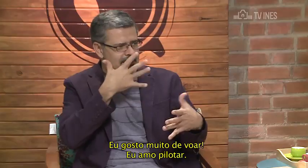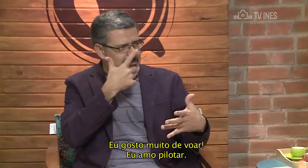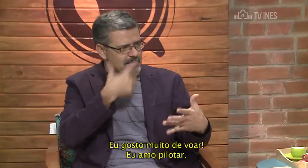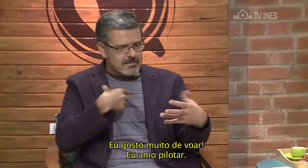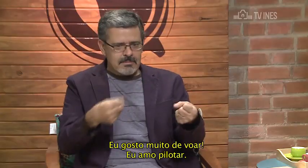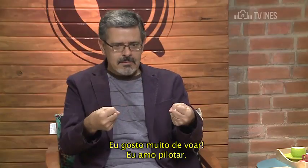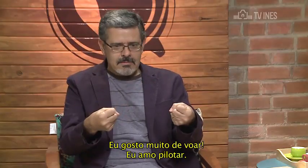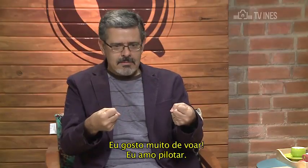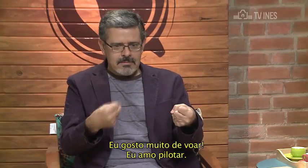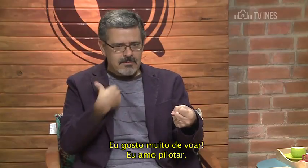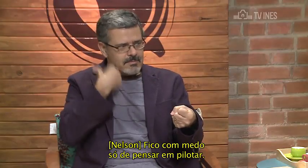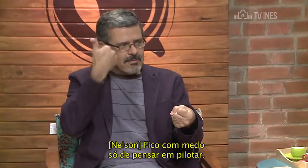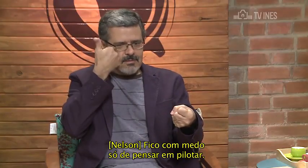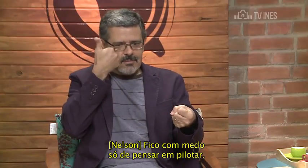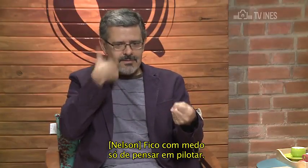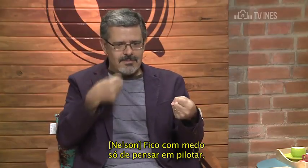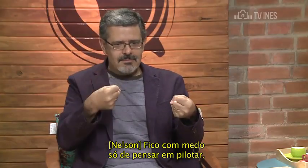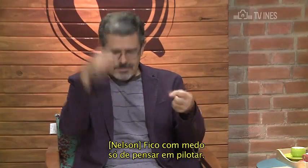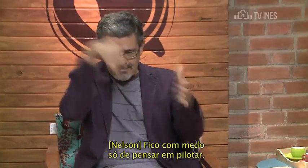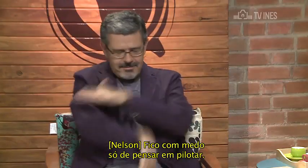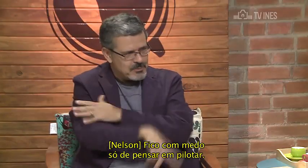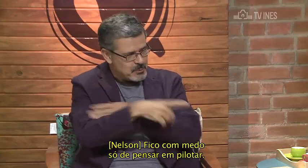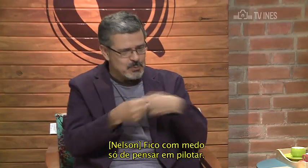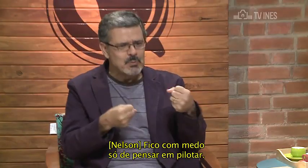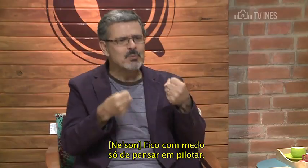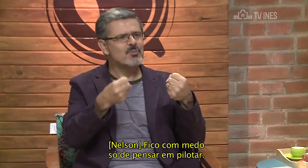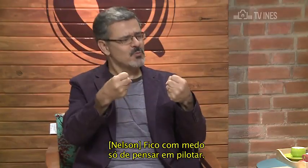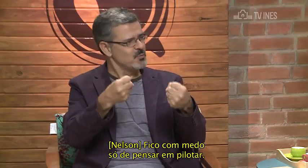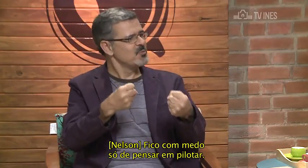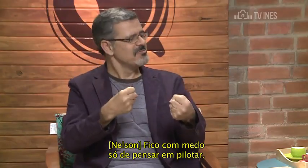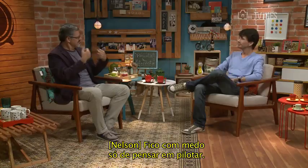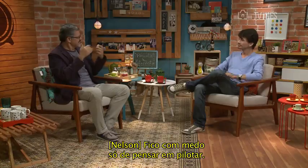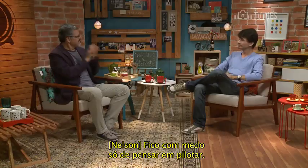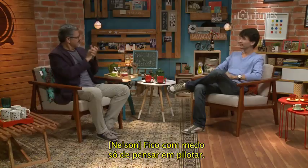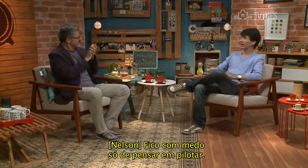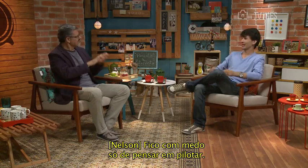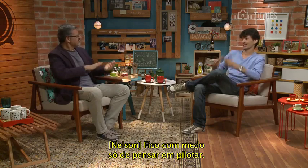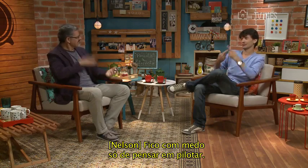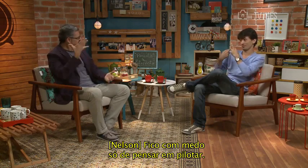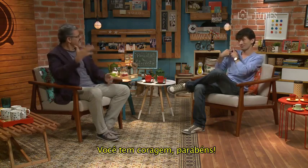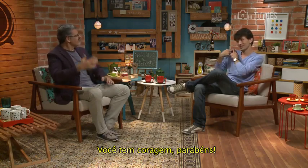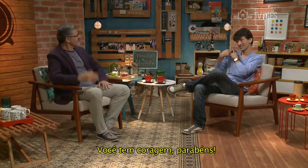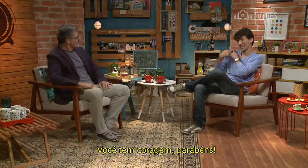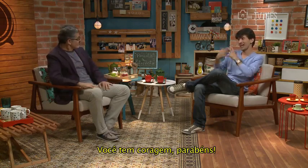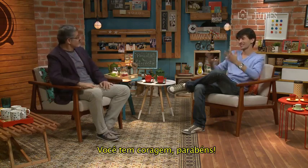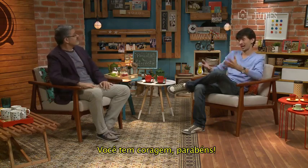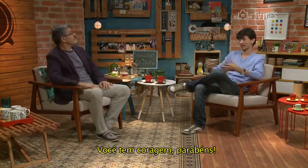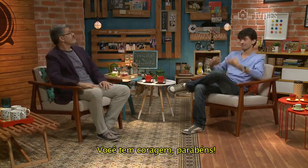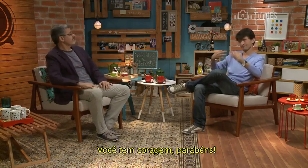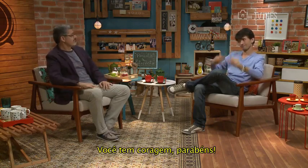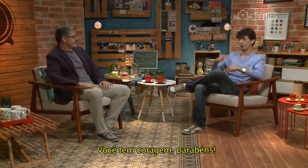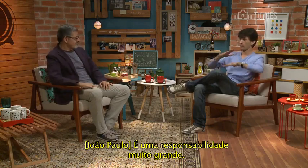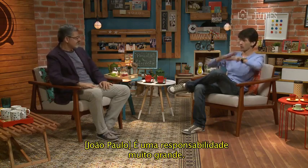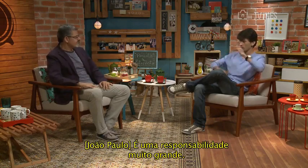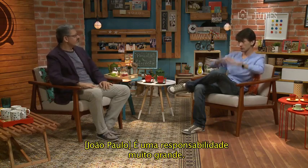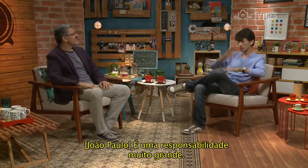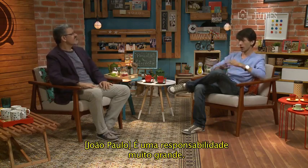pilotar fico com medo só de pensar em pilotar E você tem coragem Parabéns é uma responsabilidade